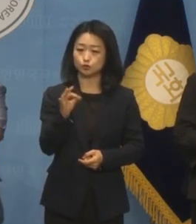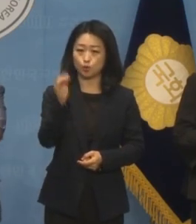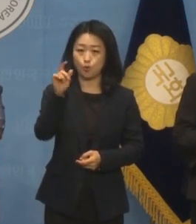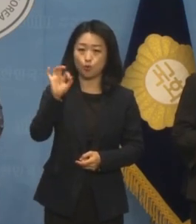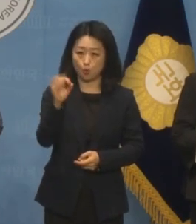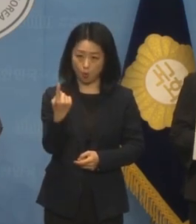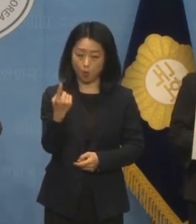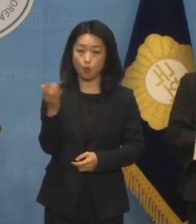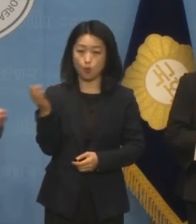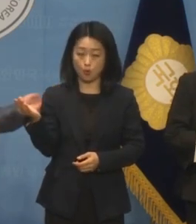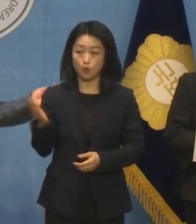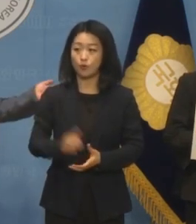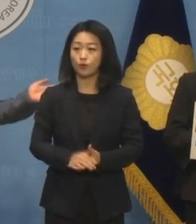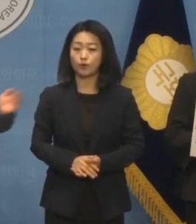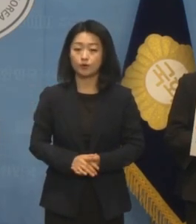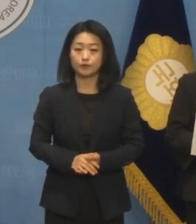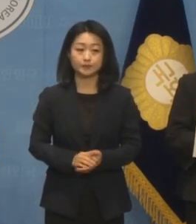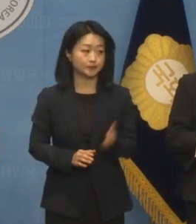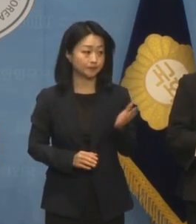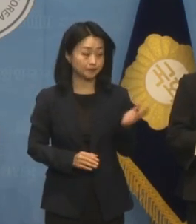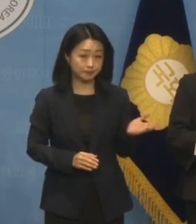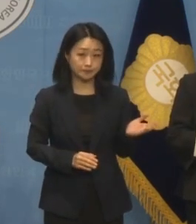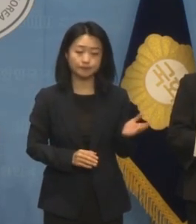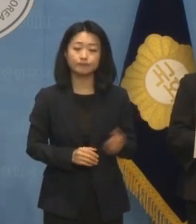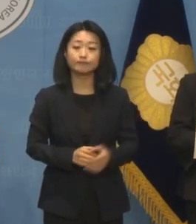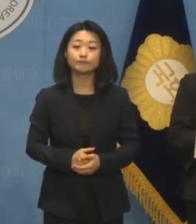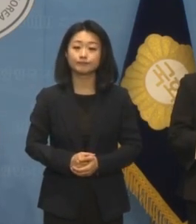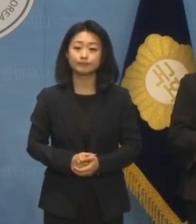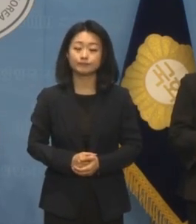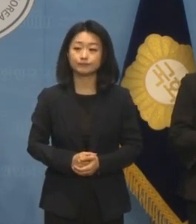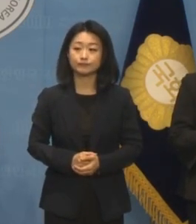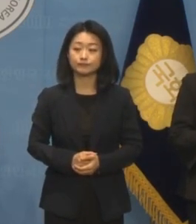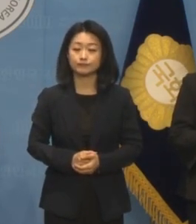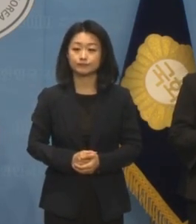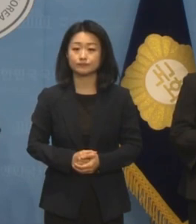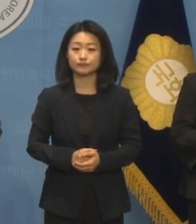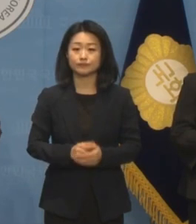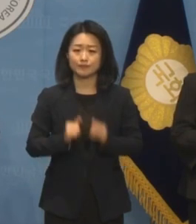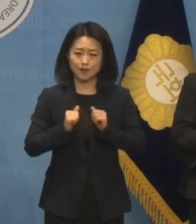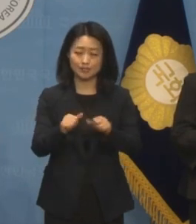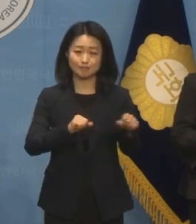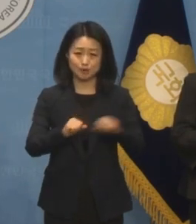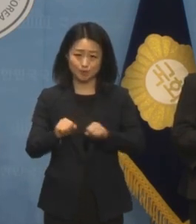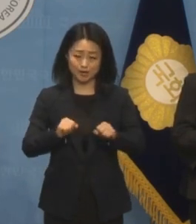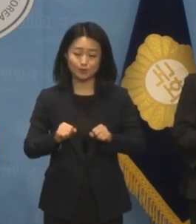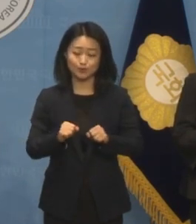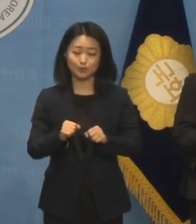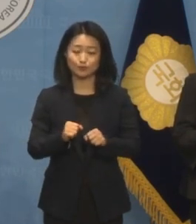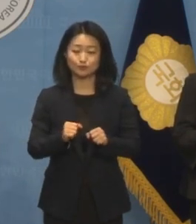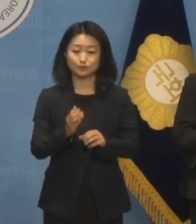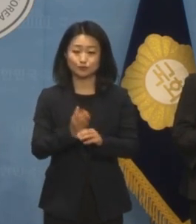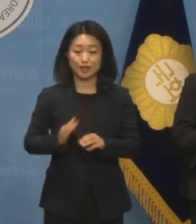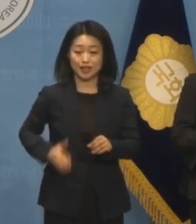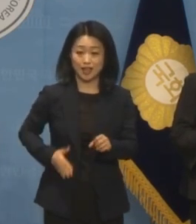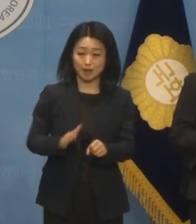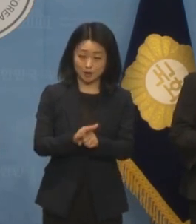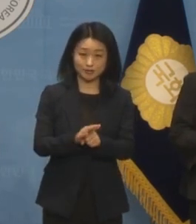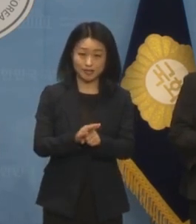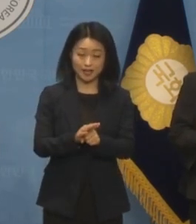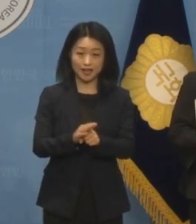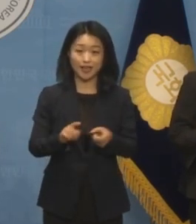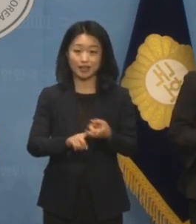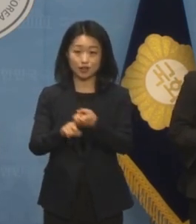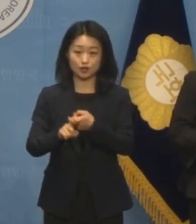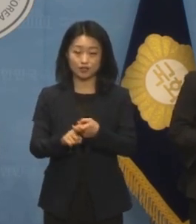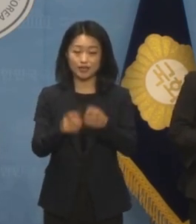양종호 선생님 오셨습니다. 맨 왼쪽에 요즘 정말 너무 열심히 헌신적으로 일하고 계십니다. 해병대 해병연대